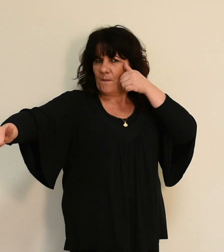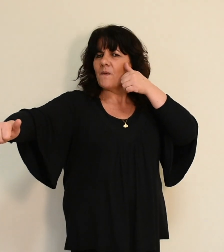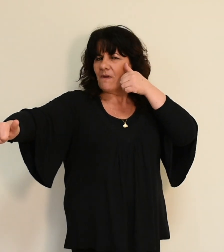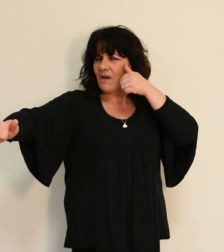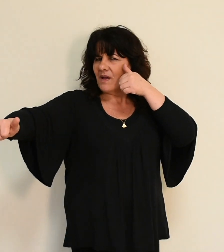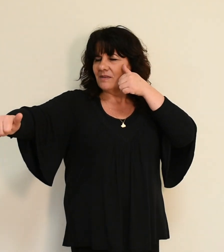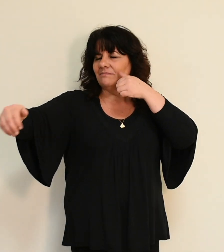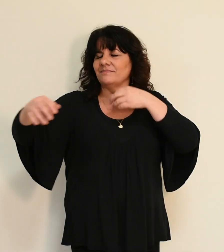distance.